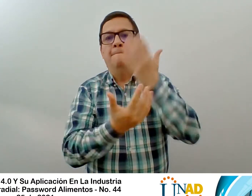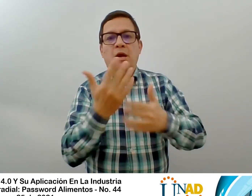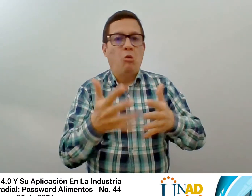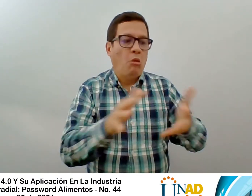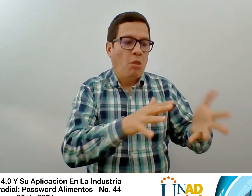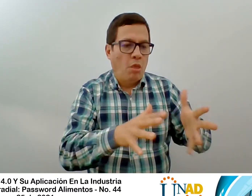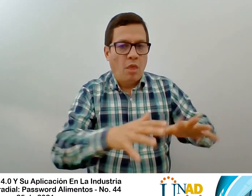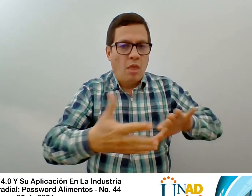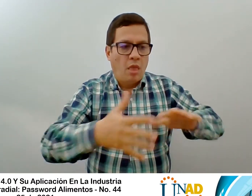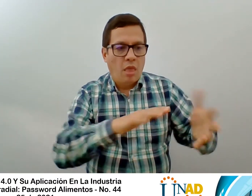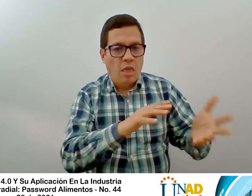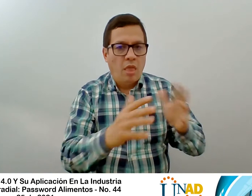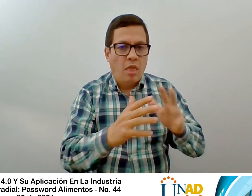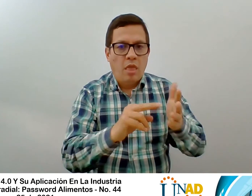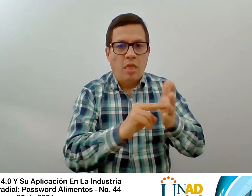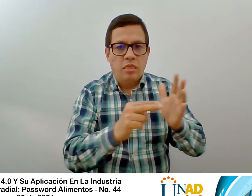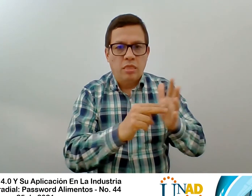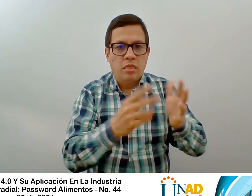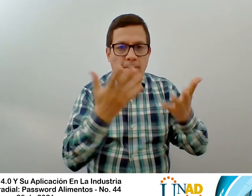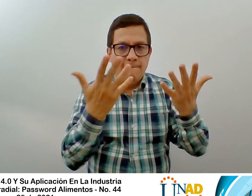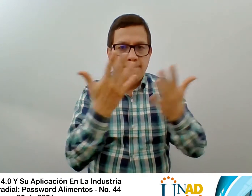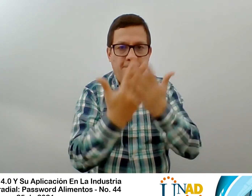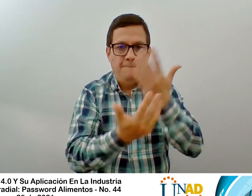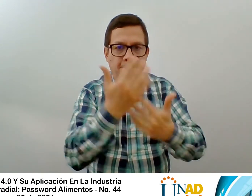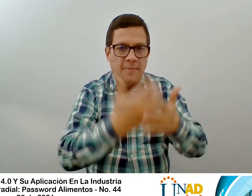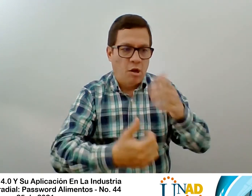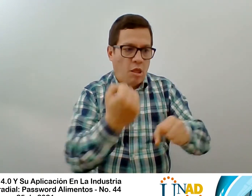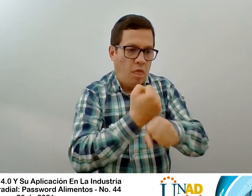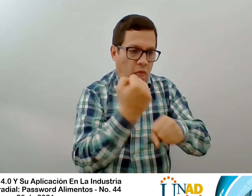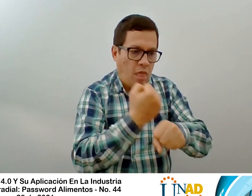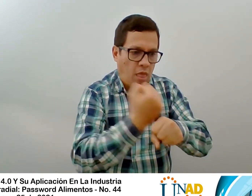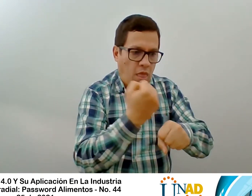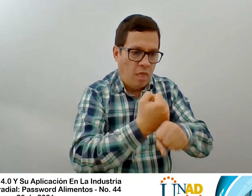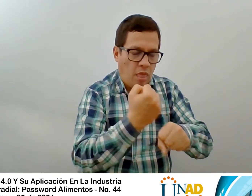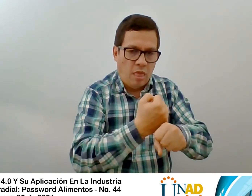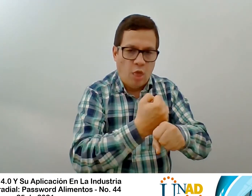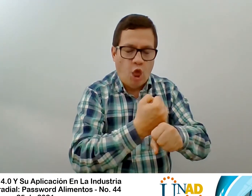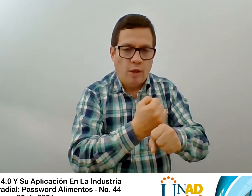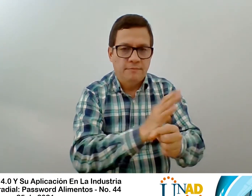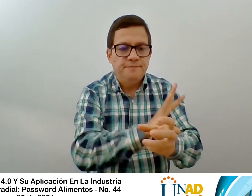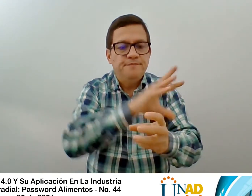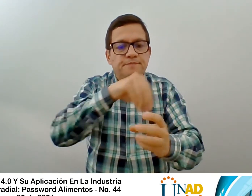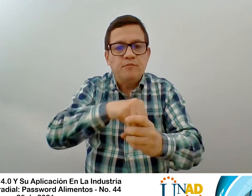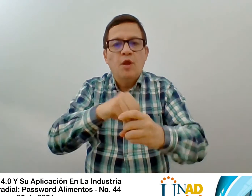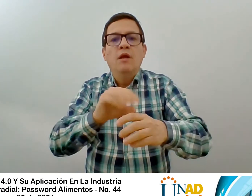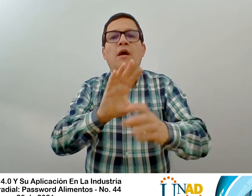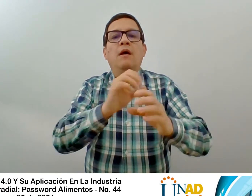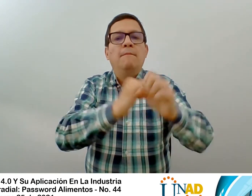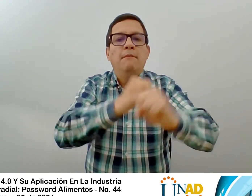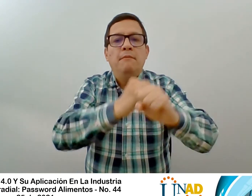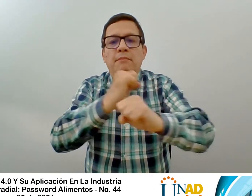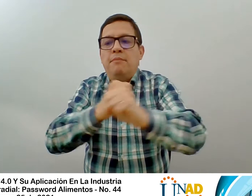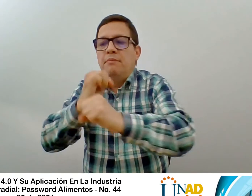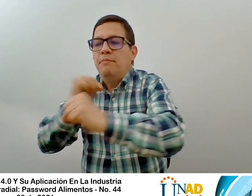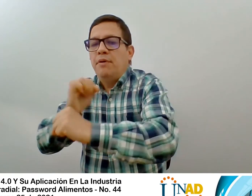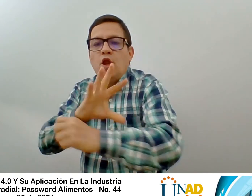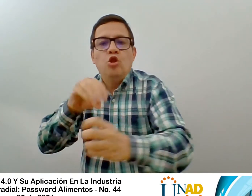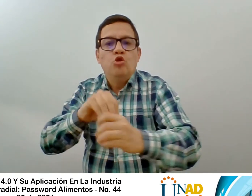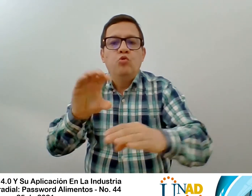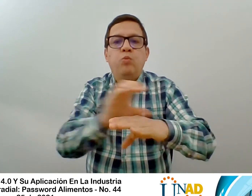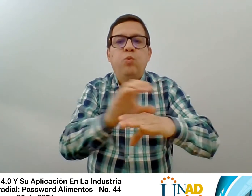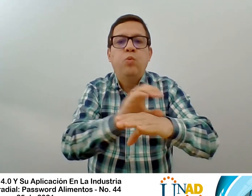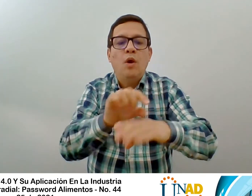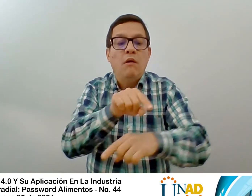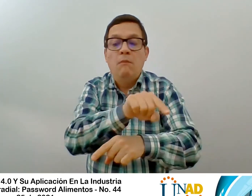a automatizar, a dejar esa operación manual, esa operación demasiado técnica y le empezamos a dar control a las máquinas,